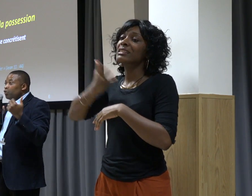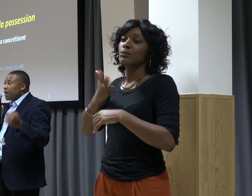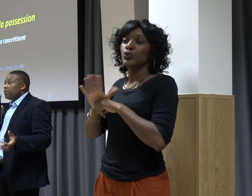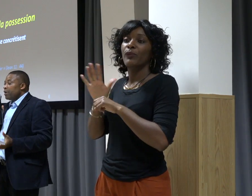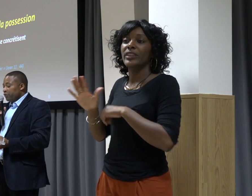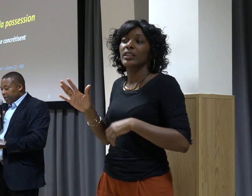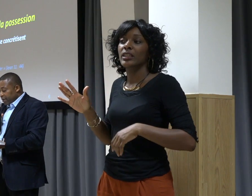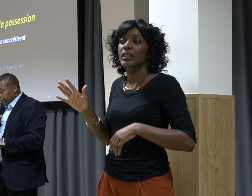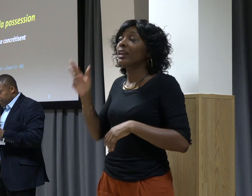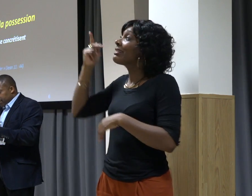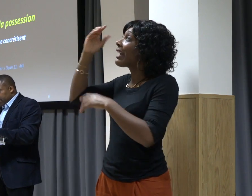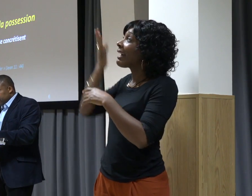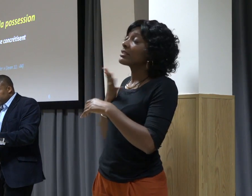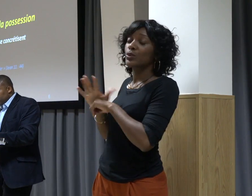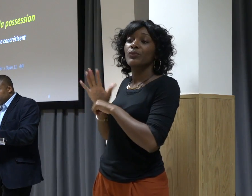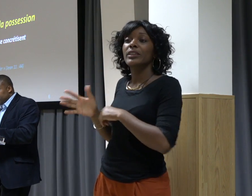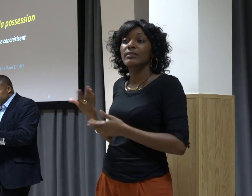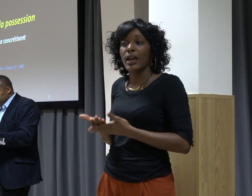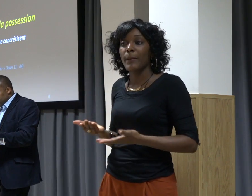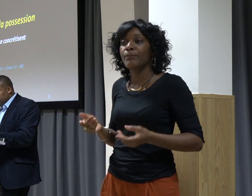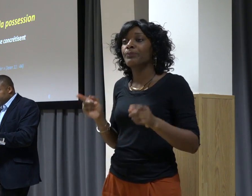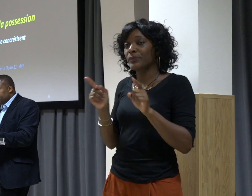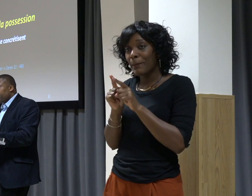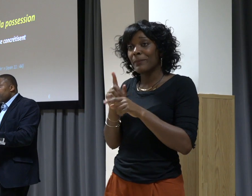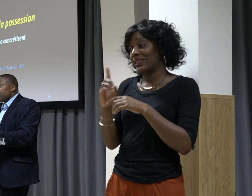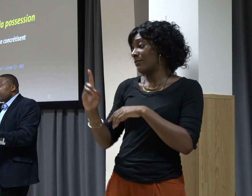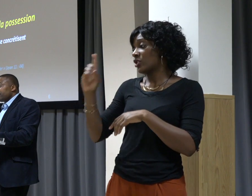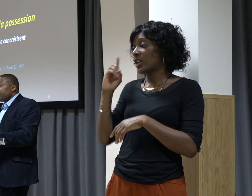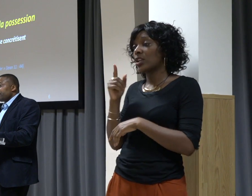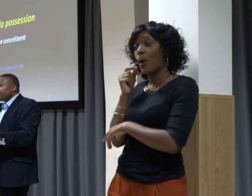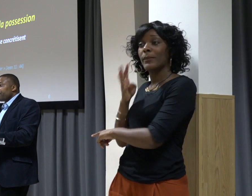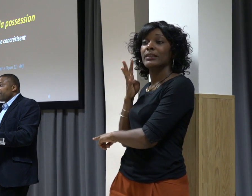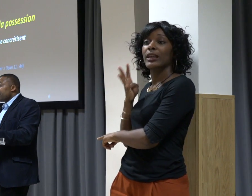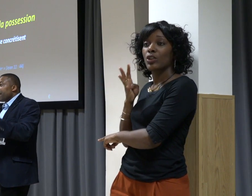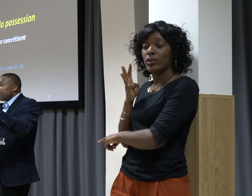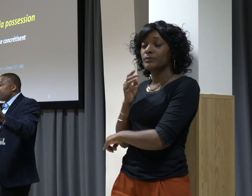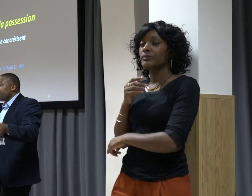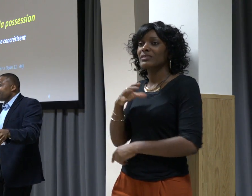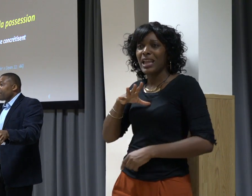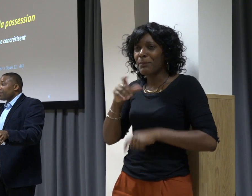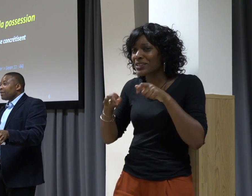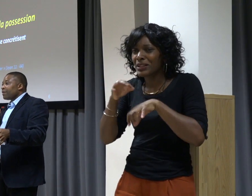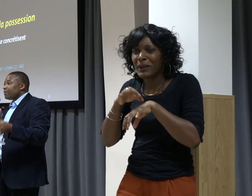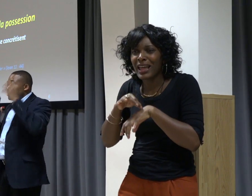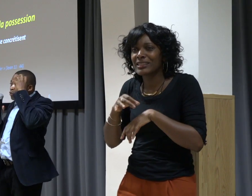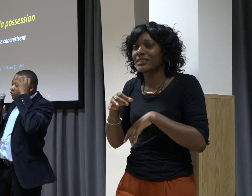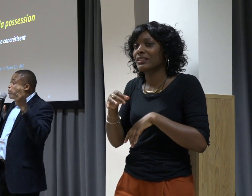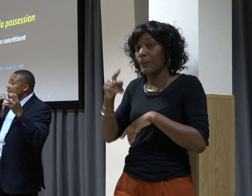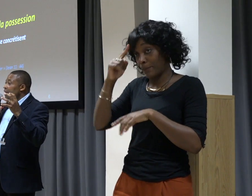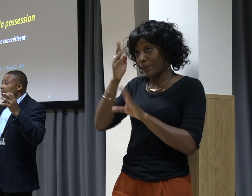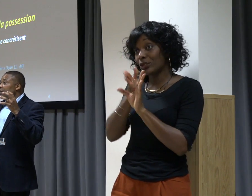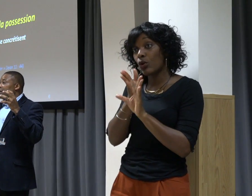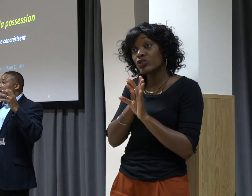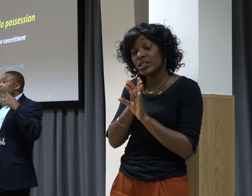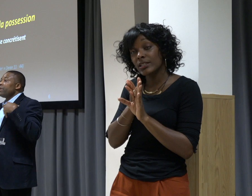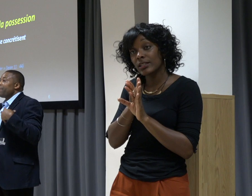Comme nous le rappelait le frère Thierry Noël la semaine dernière, il y a des maladies psychologiques,